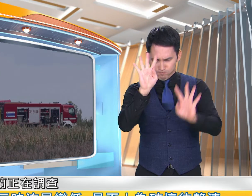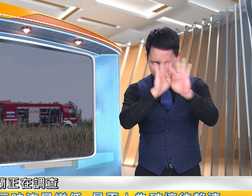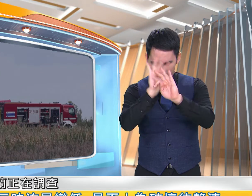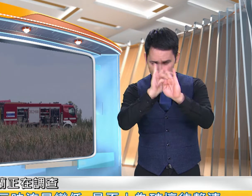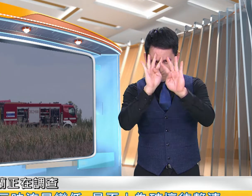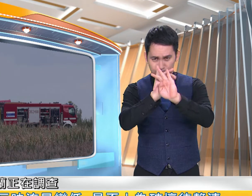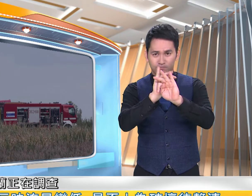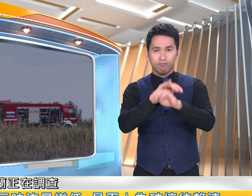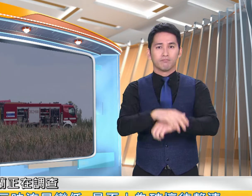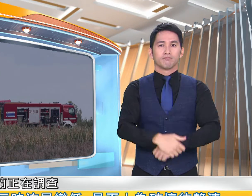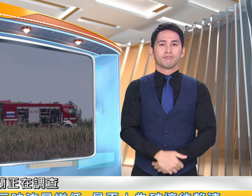查。